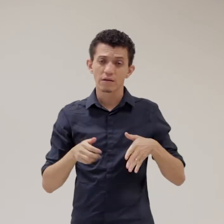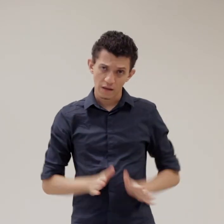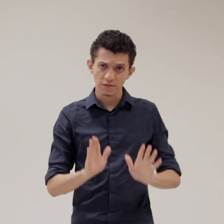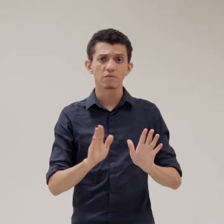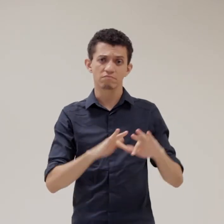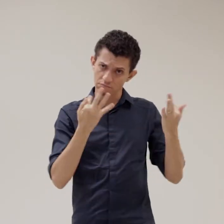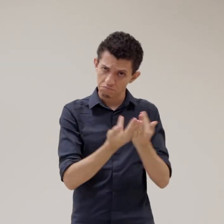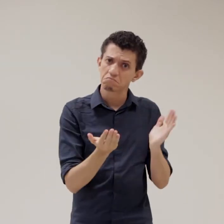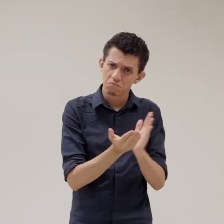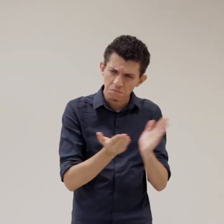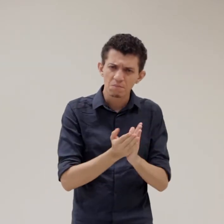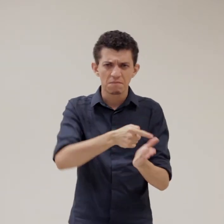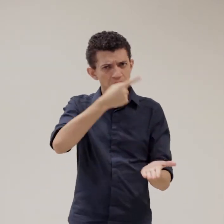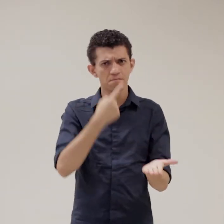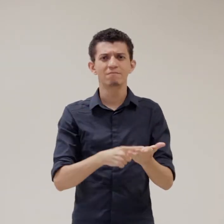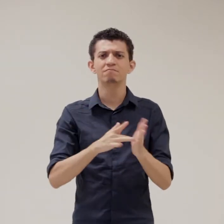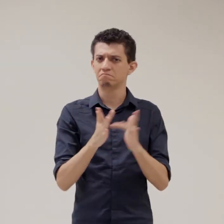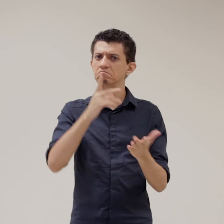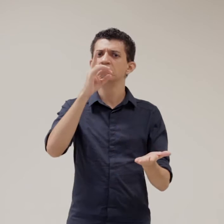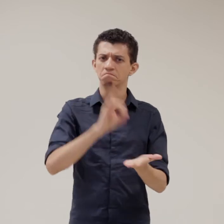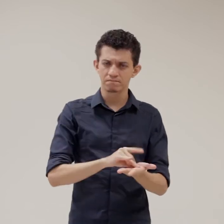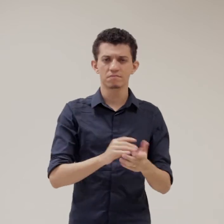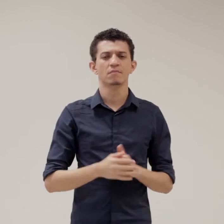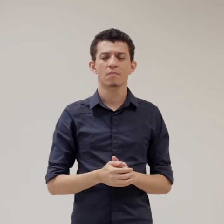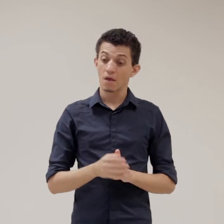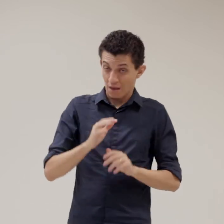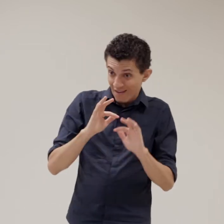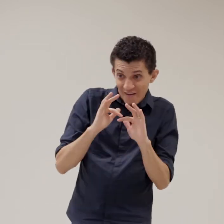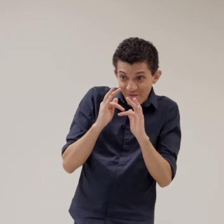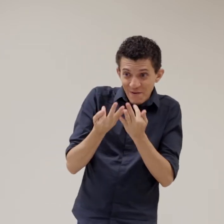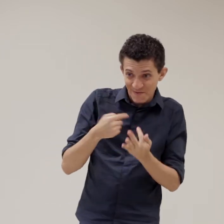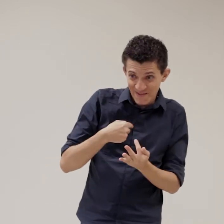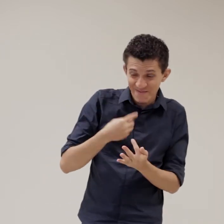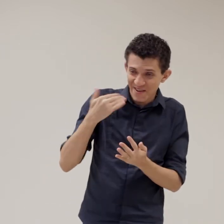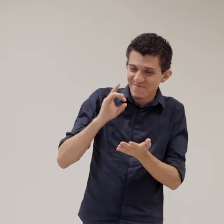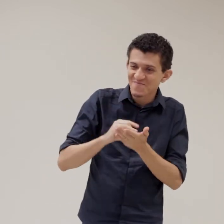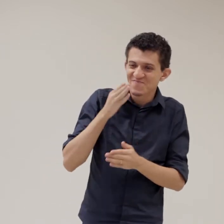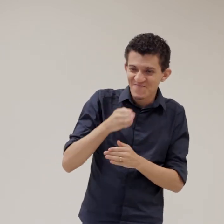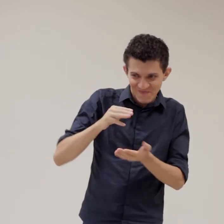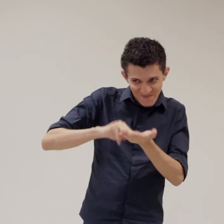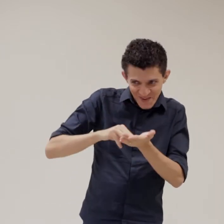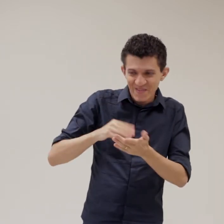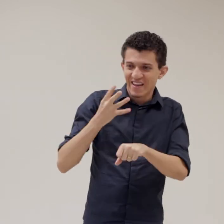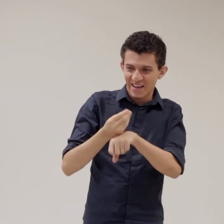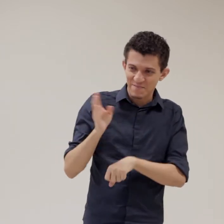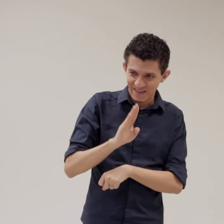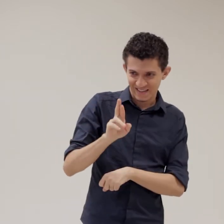pastor era o Dr. John Everett Patterson, lembra? O missionário estimulou a igreja a iniciar um ministério com surdos,